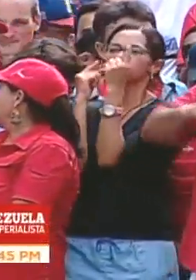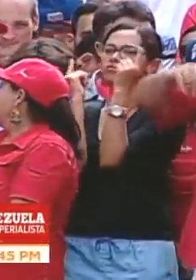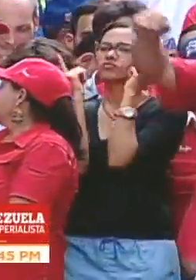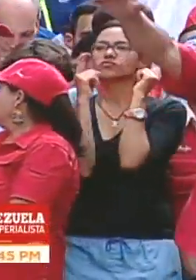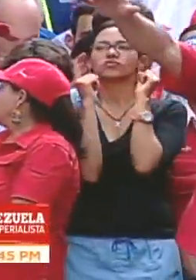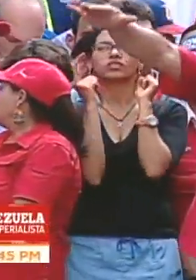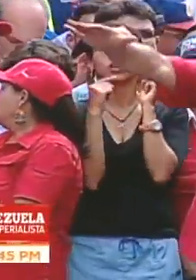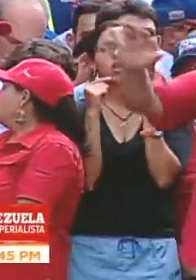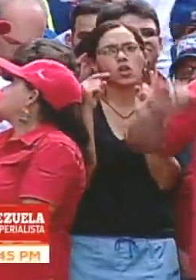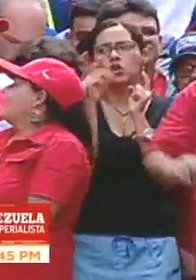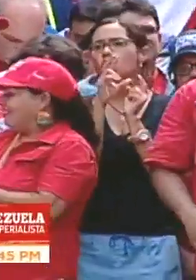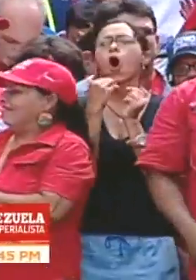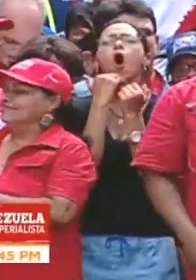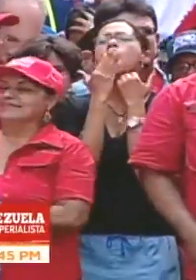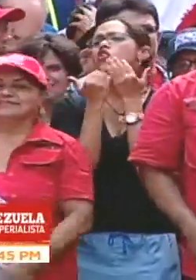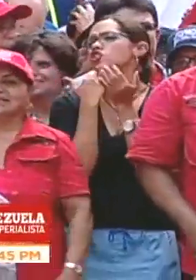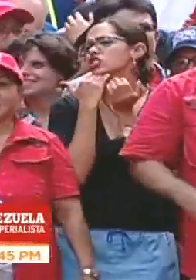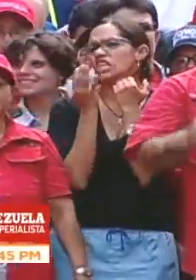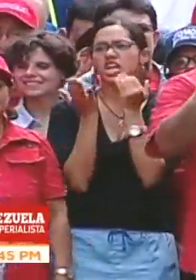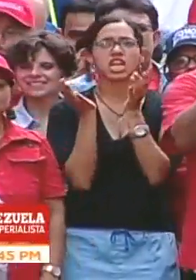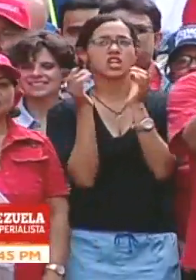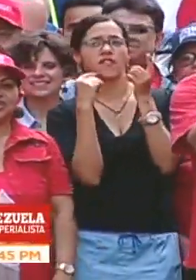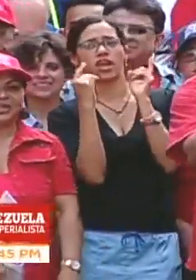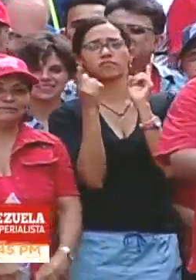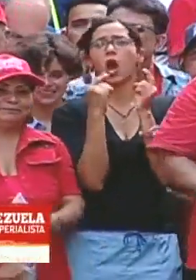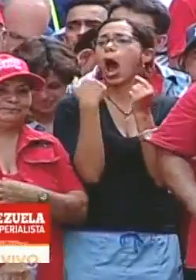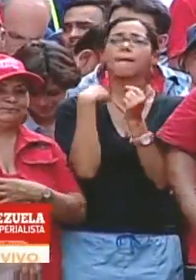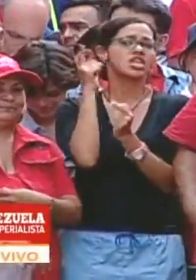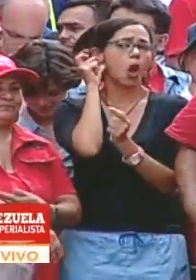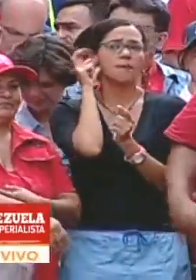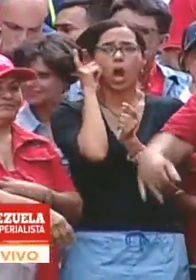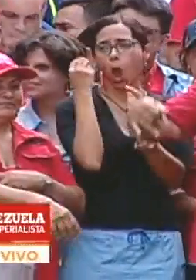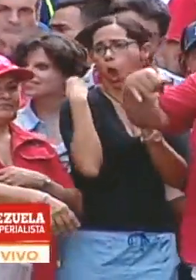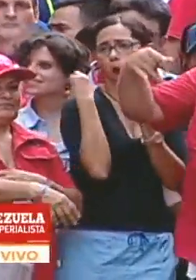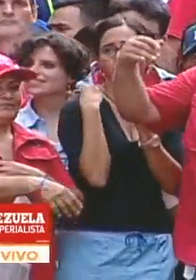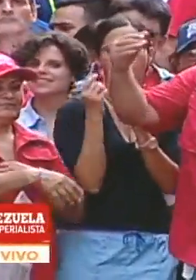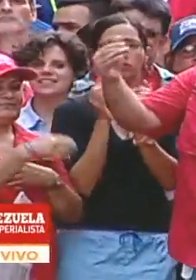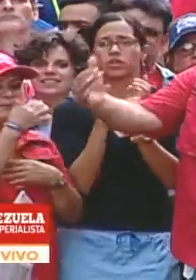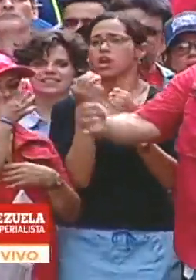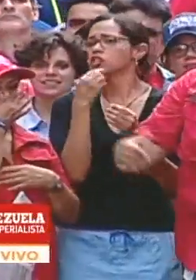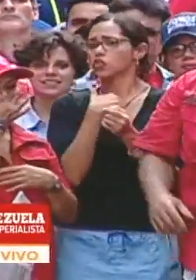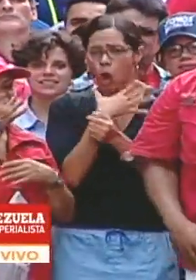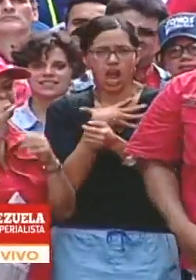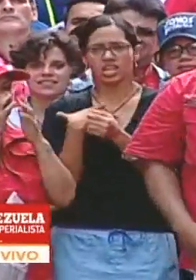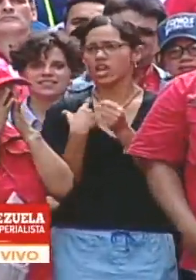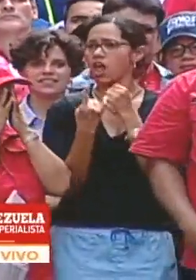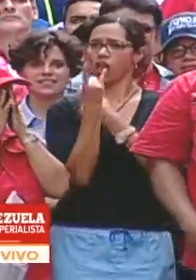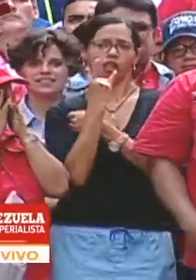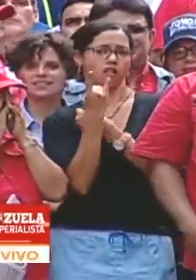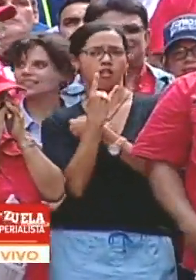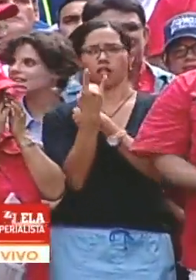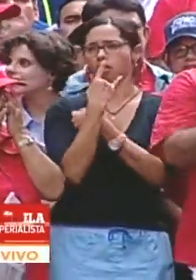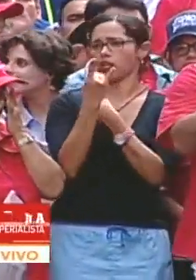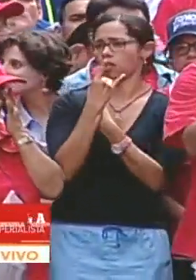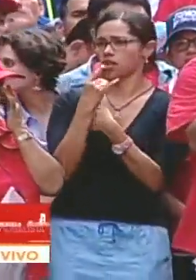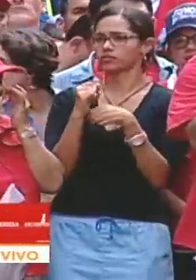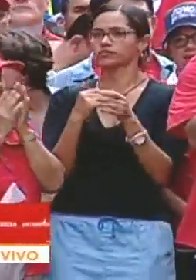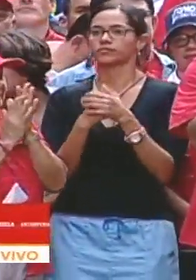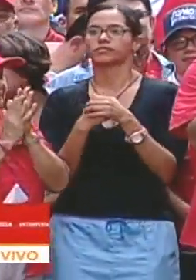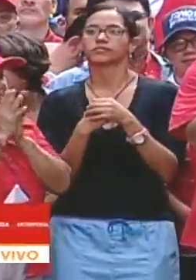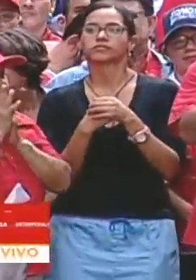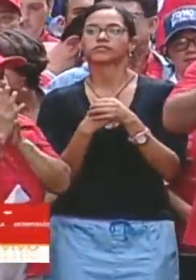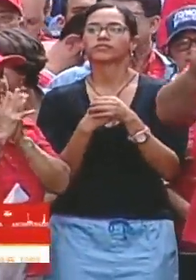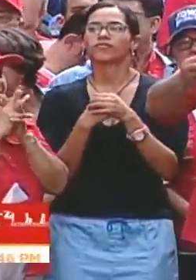Comienza a decir, no, las cosas no sirven. No, a mí no me escuchan. No se hace lo que yo quiera. Es la